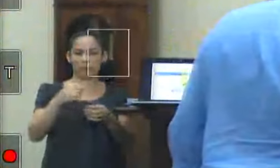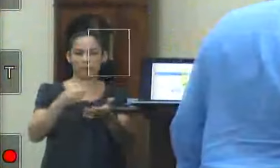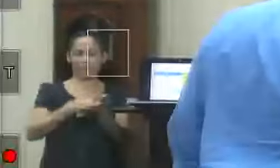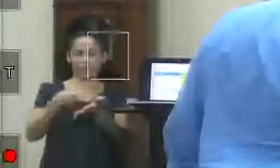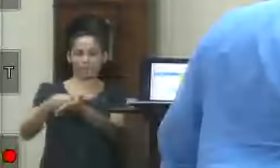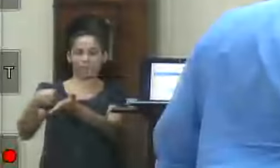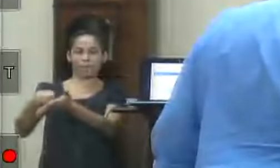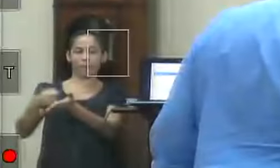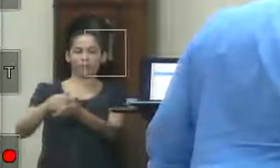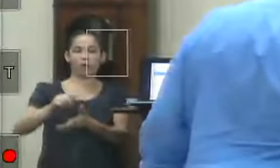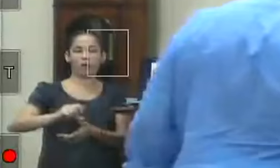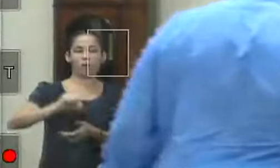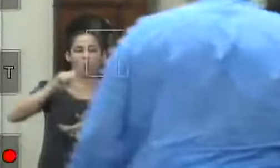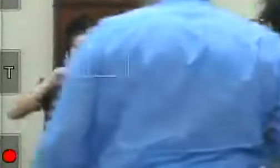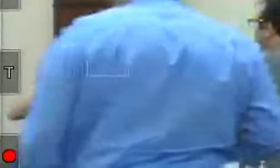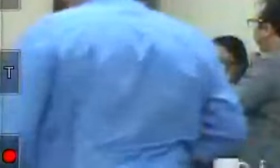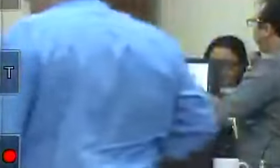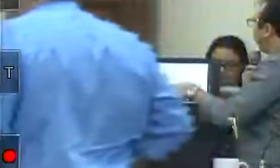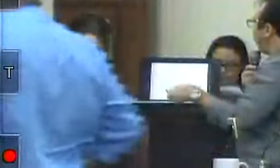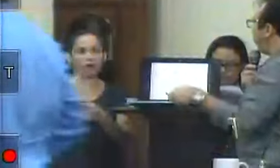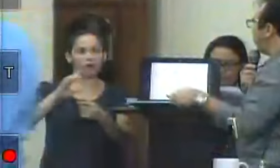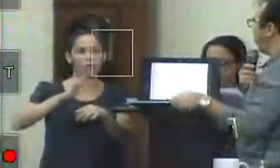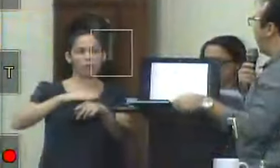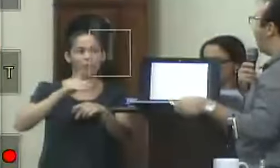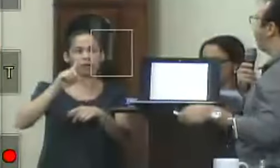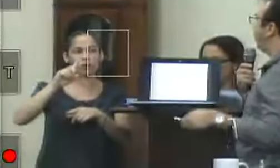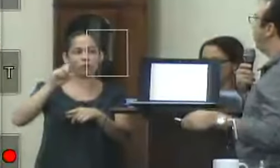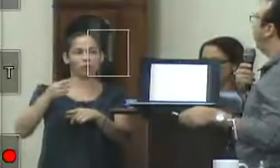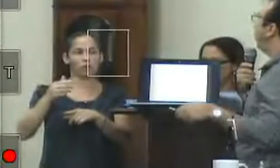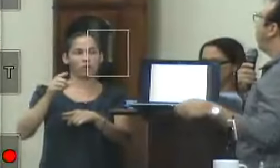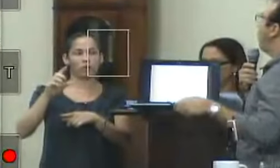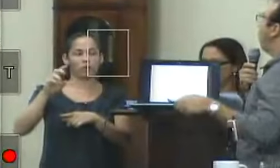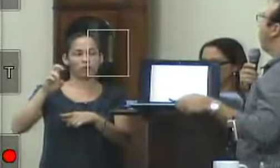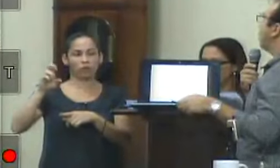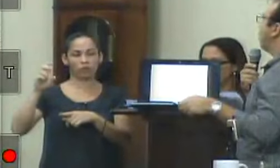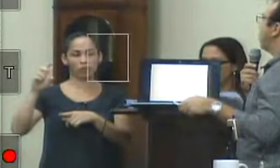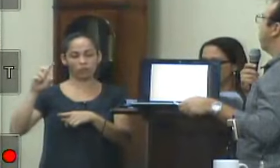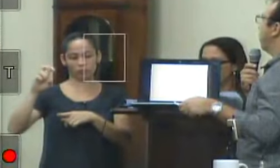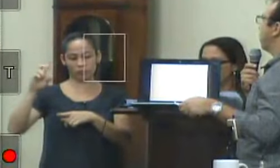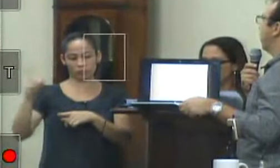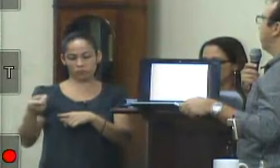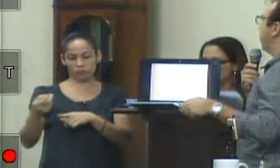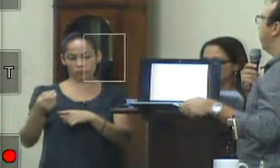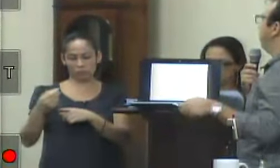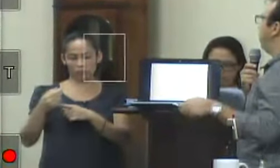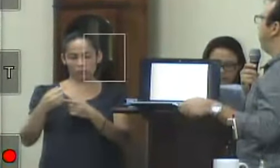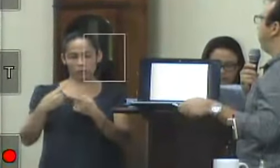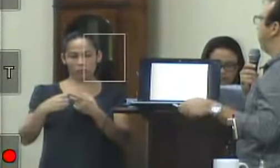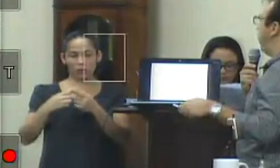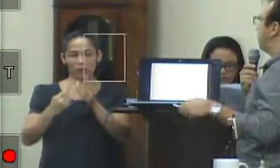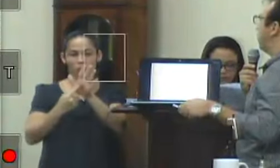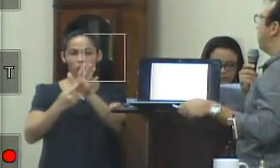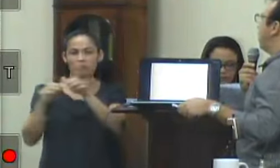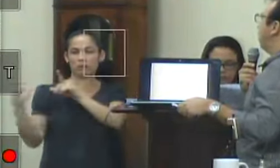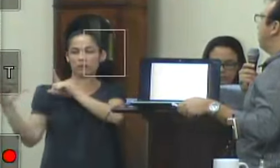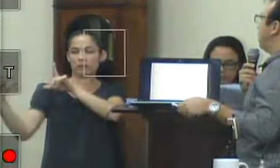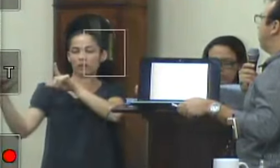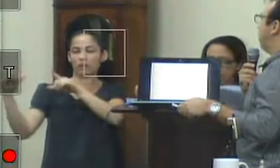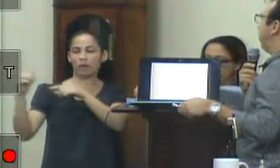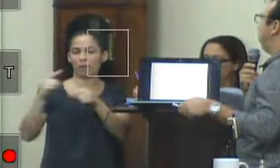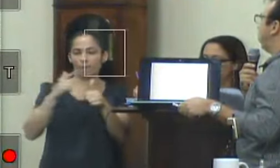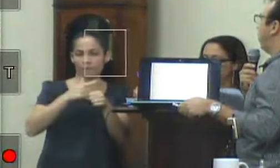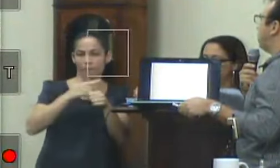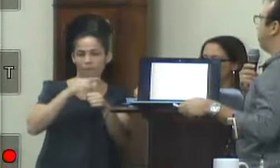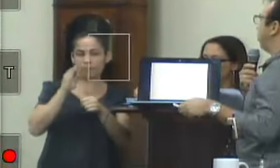de 1,5 milhão. Então, eu fiz um gráfico aqui, onde nós demonstramos, né, que no primeiro bimestre o